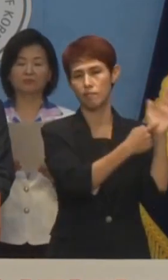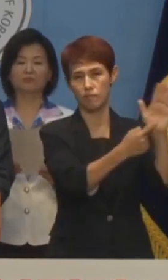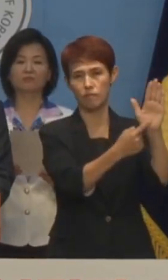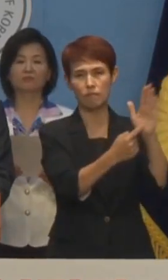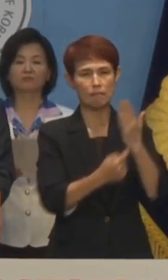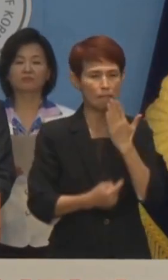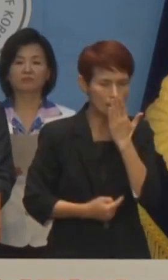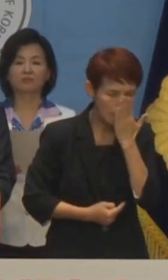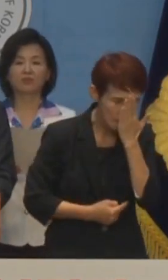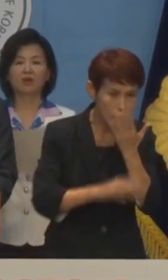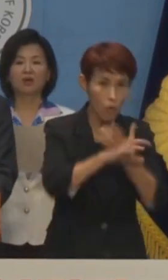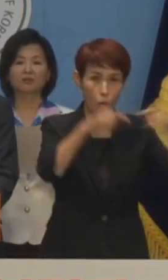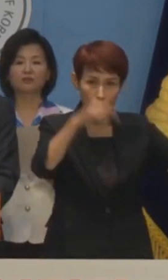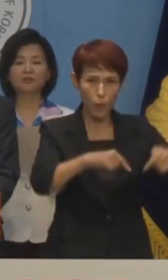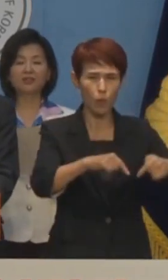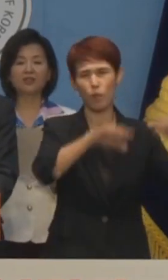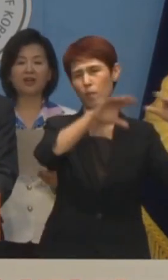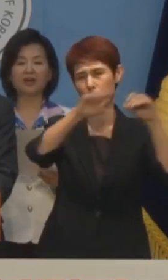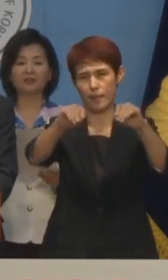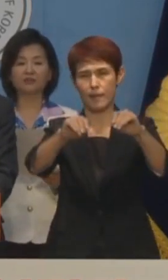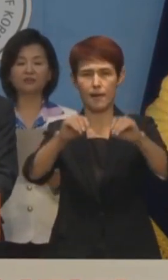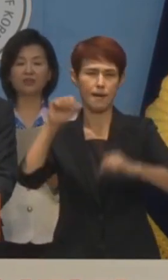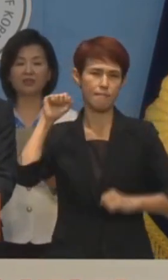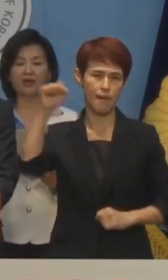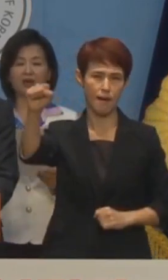굴종 외교를 중단하라!